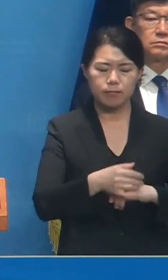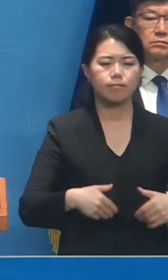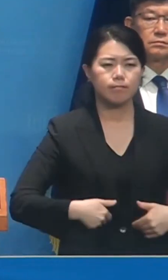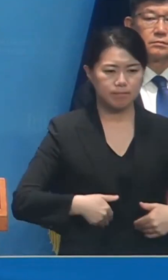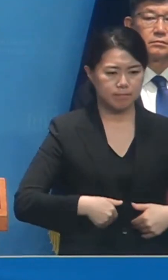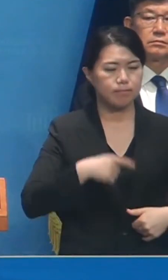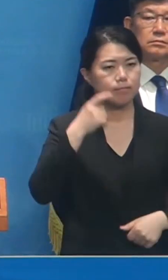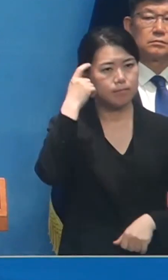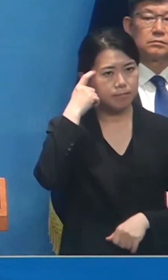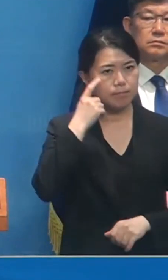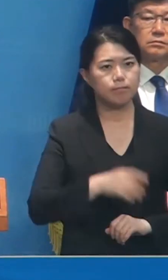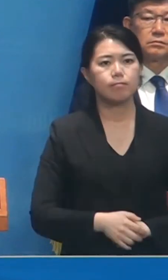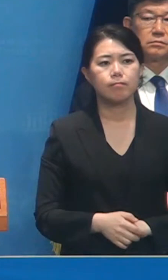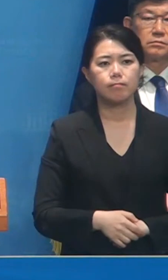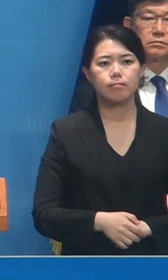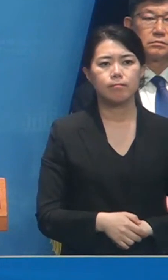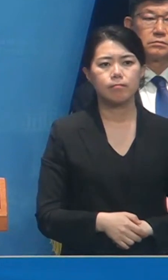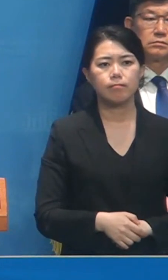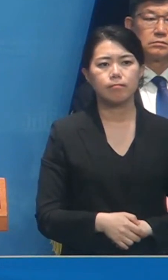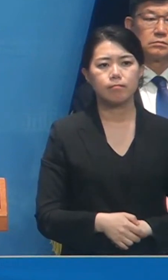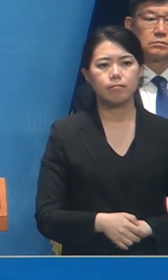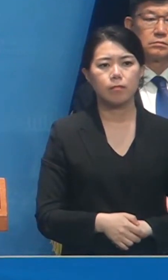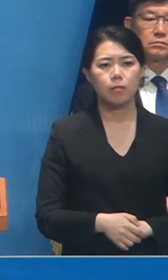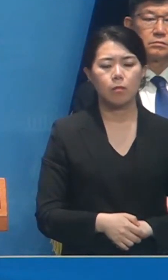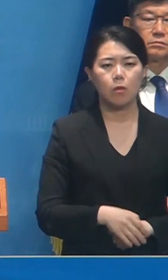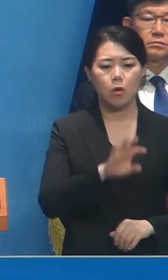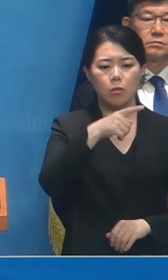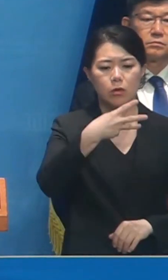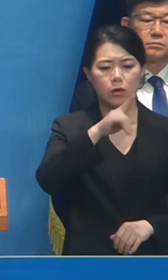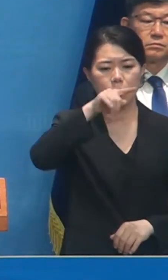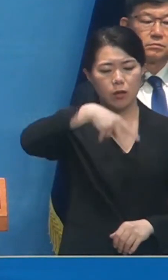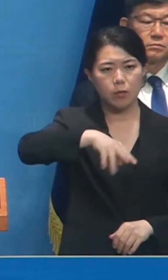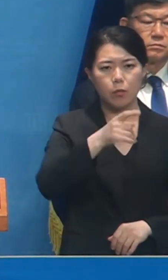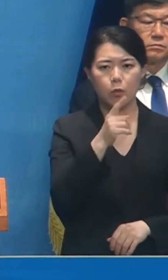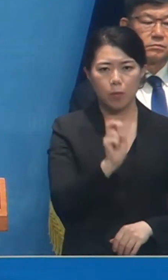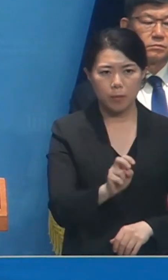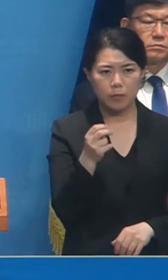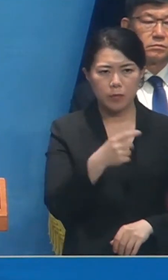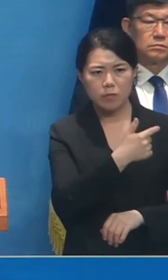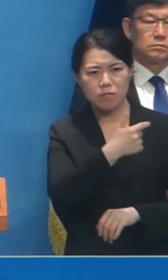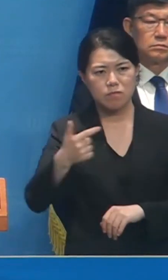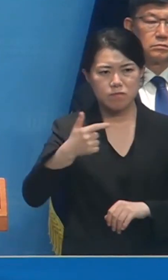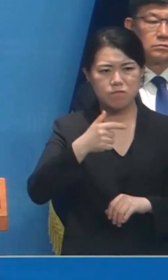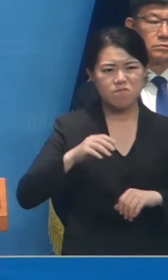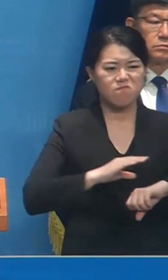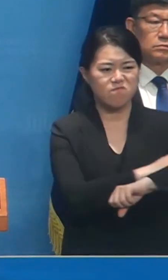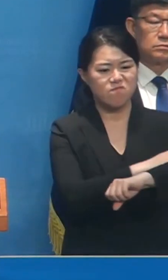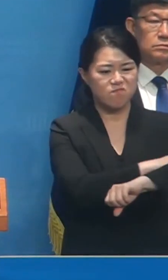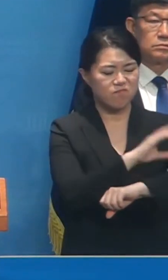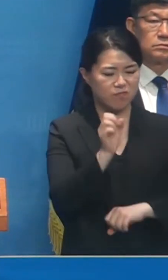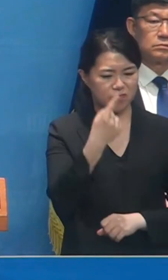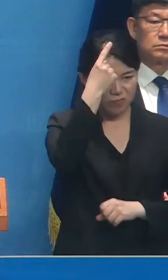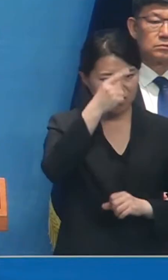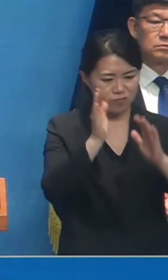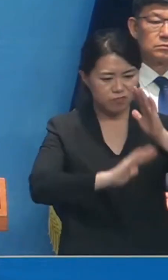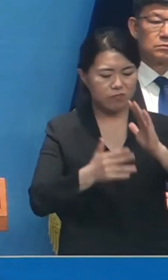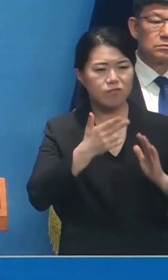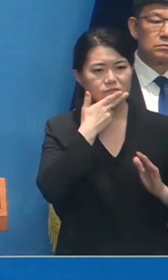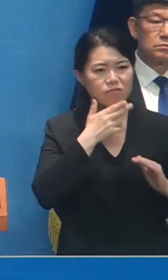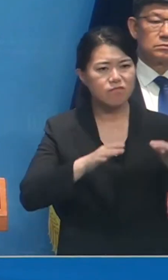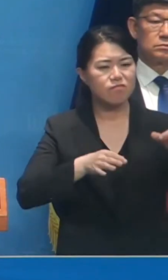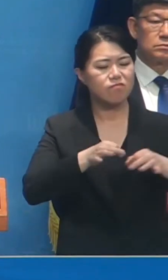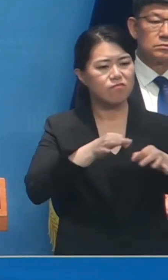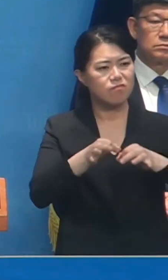필요하다고 믿습니다. 거대 플랫폼 및 일부 대형 화주의 우월적 지위 남용으로 인한 불공정 거래